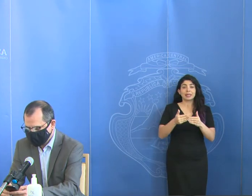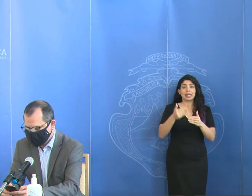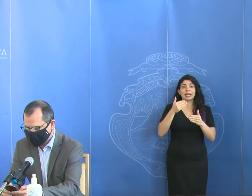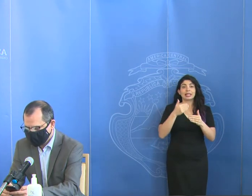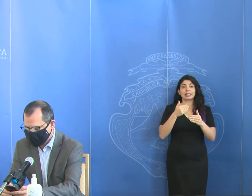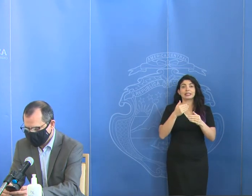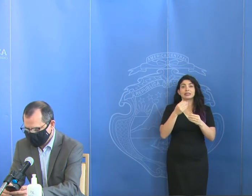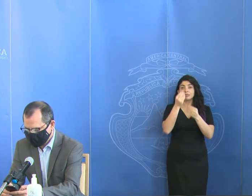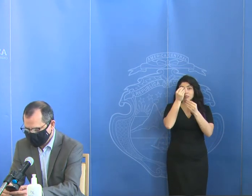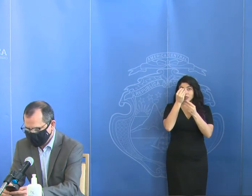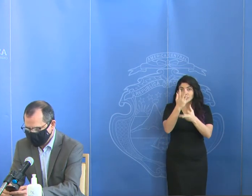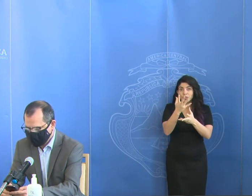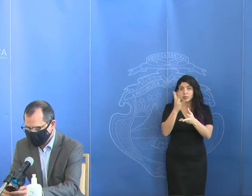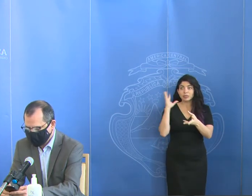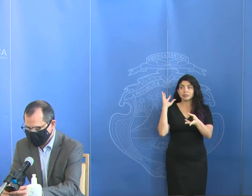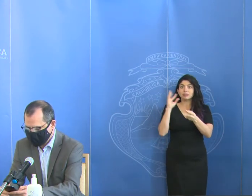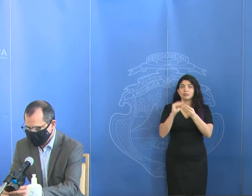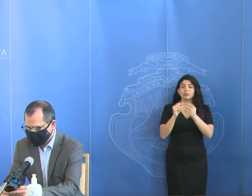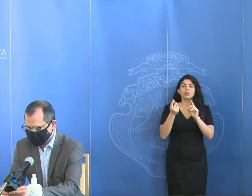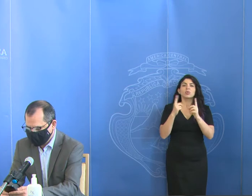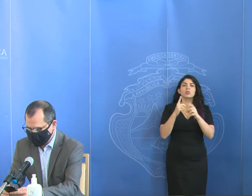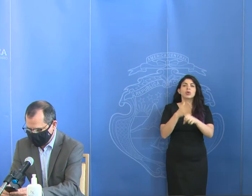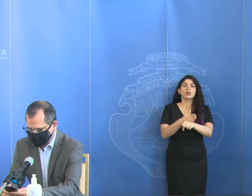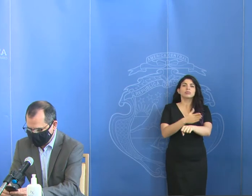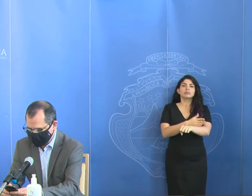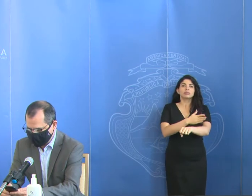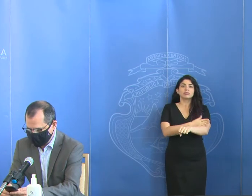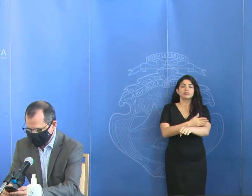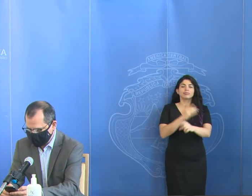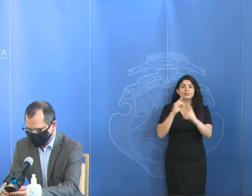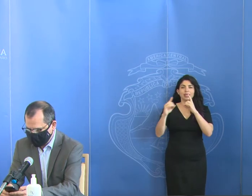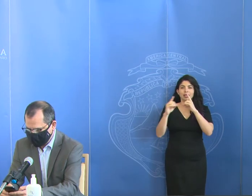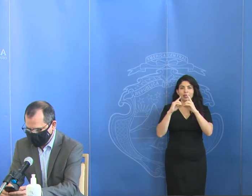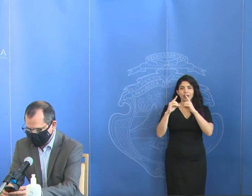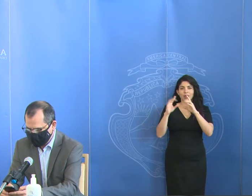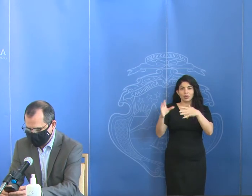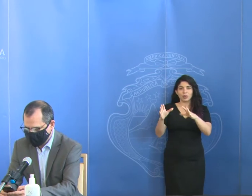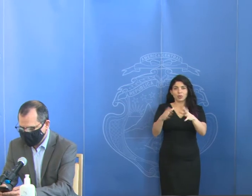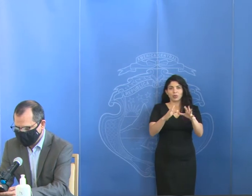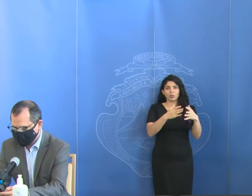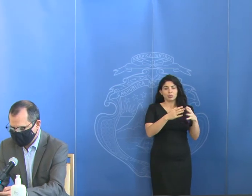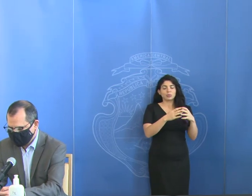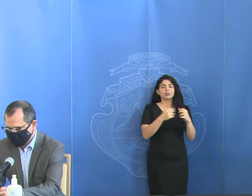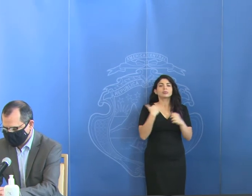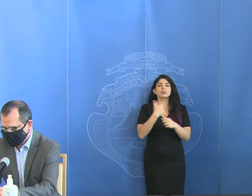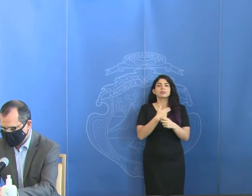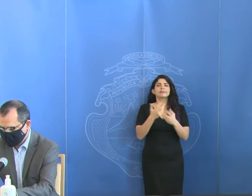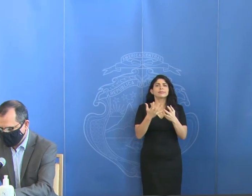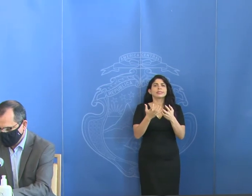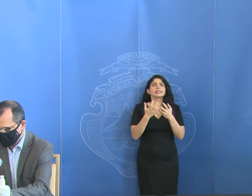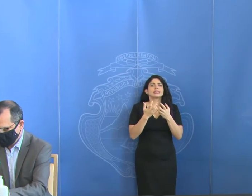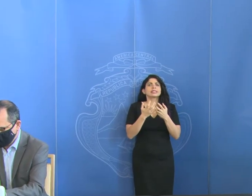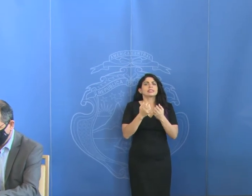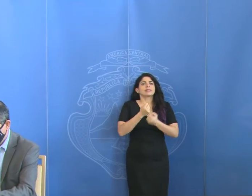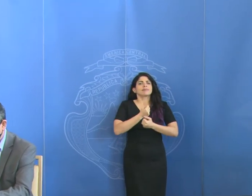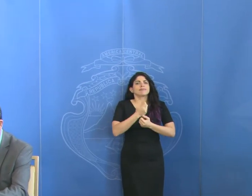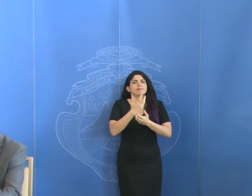el reporte respectivo del avance del proceso de diálogo multisectorial, queremos realmente